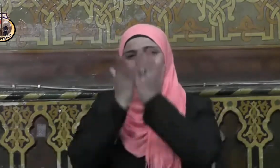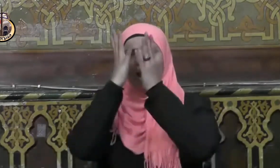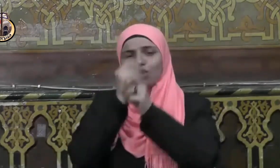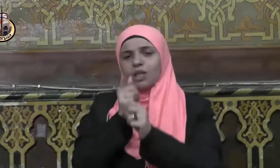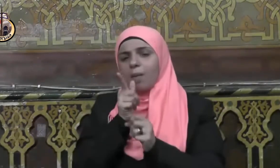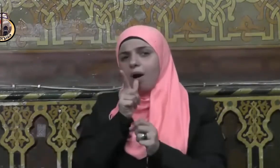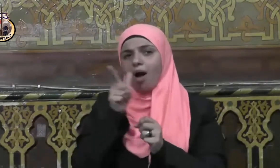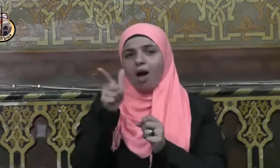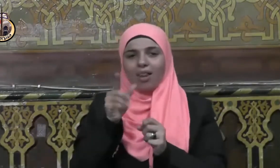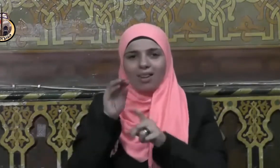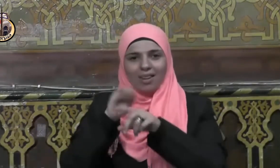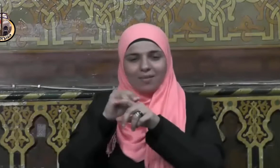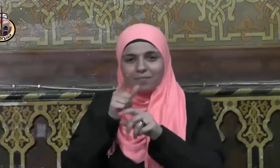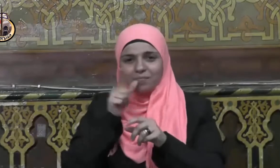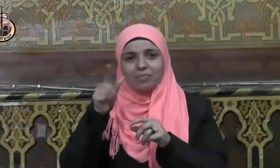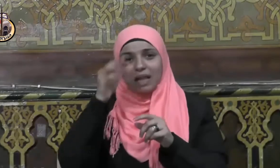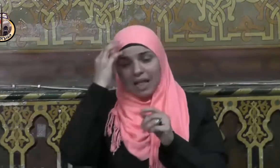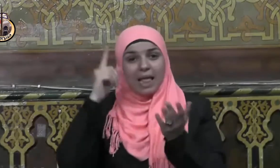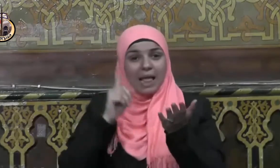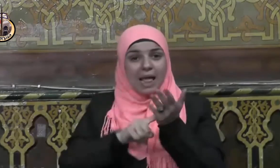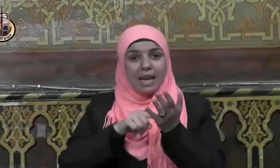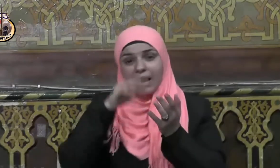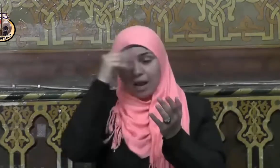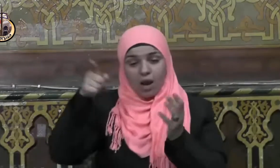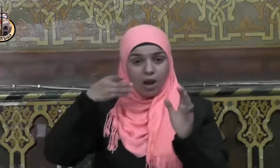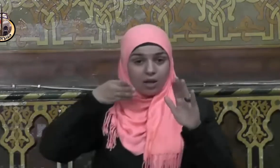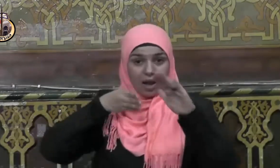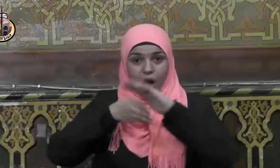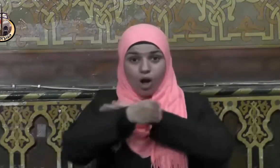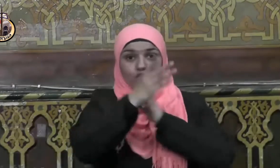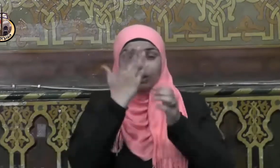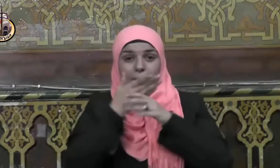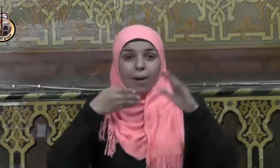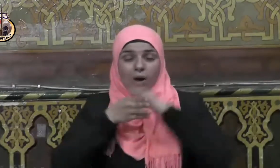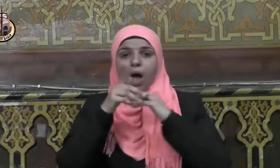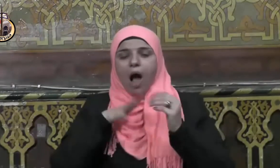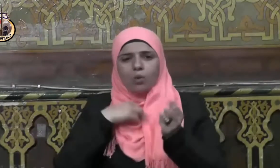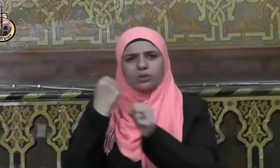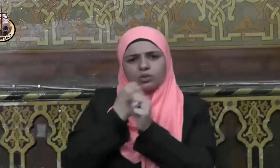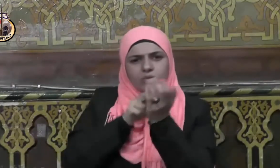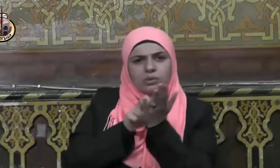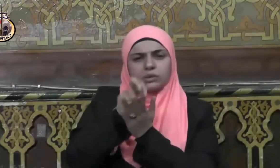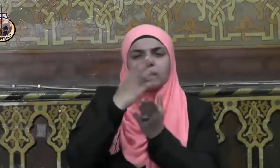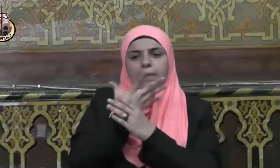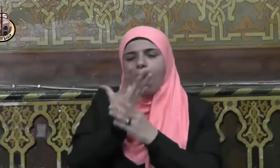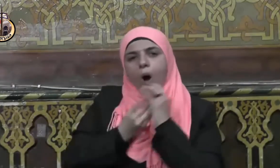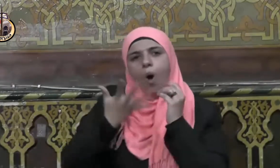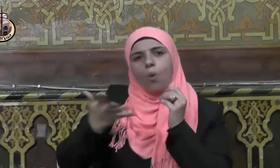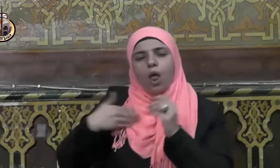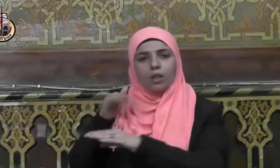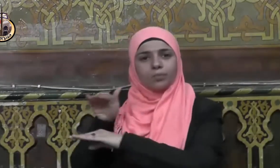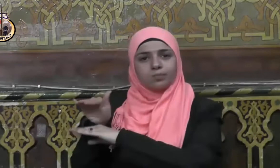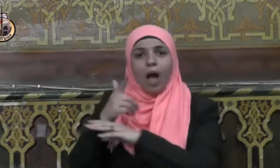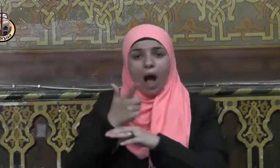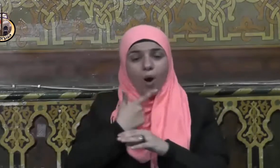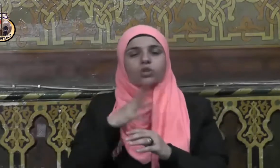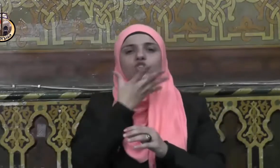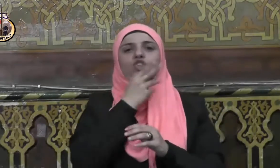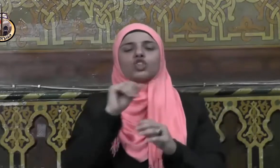وسلم: إن كان خرج يسعى على ولده صغارا فهو في سبيل الله،